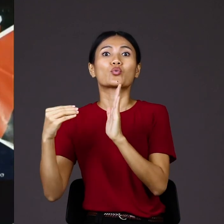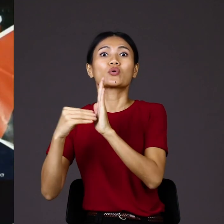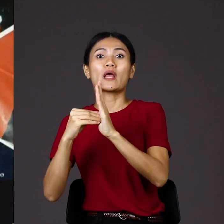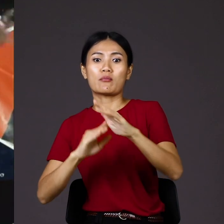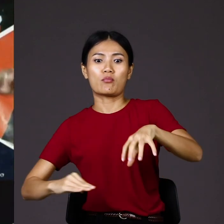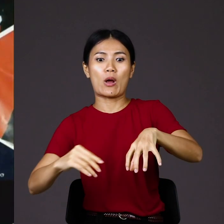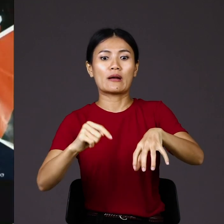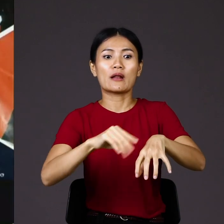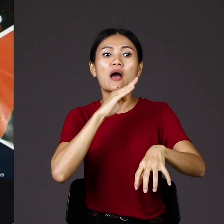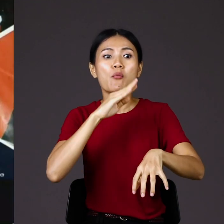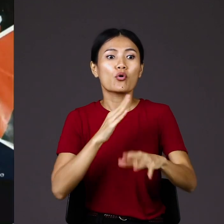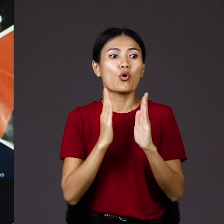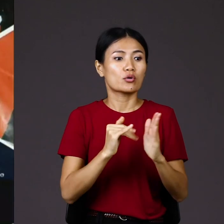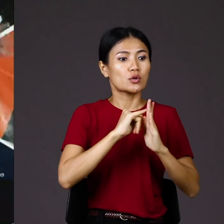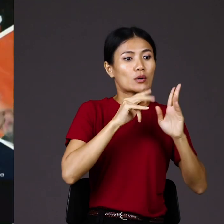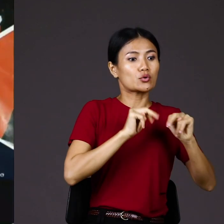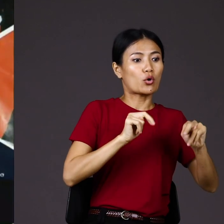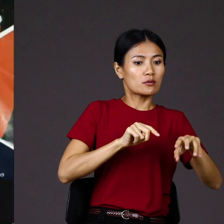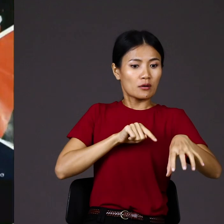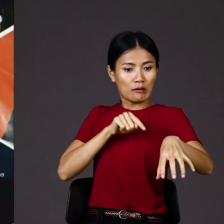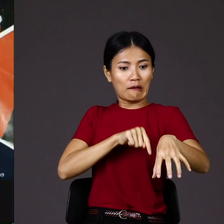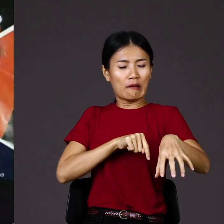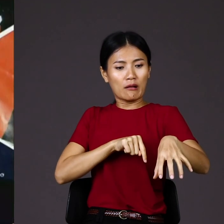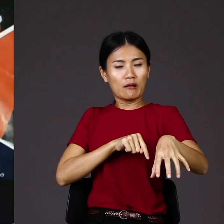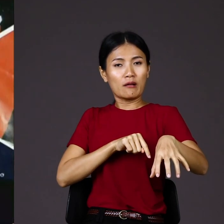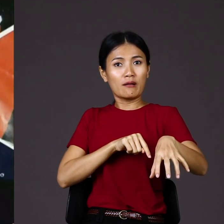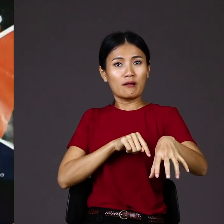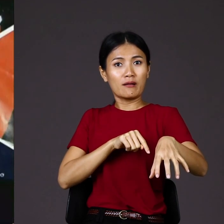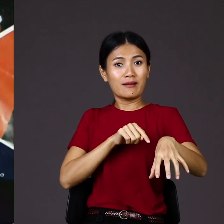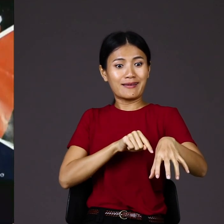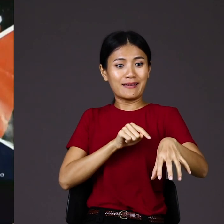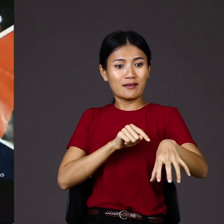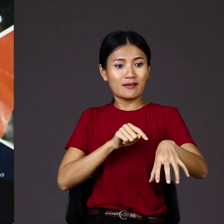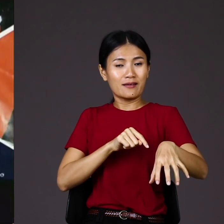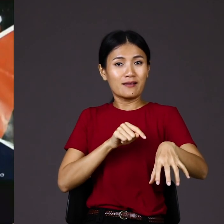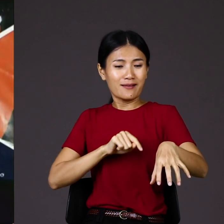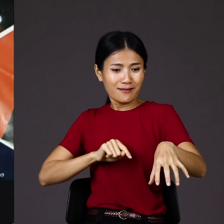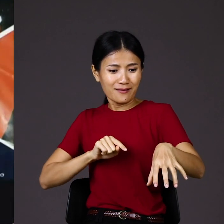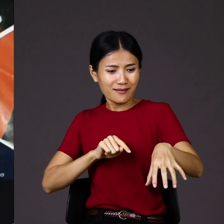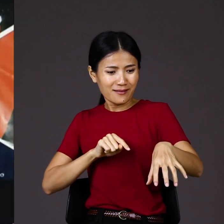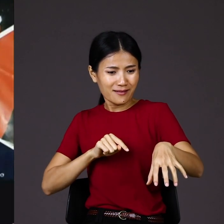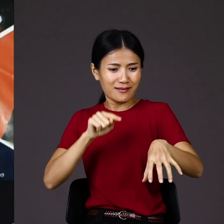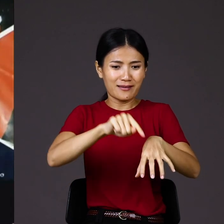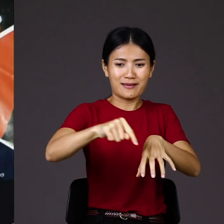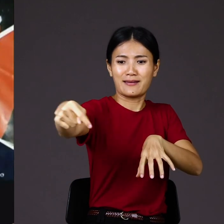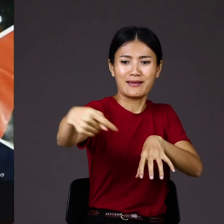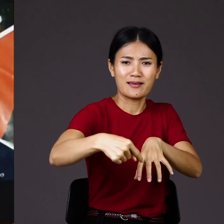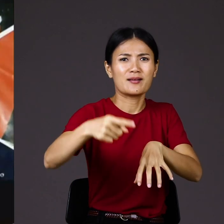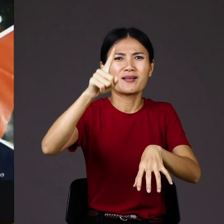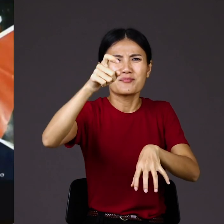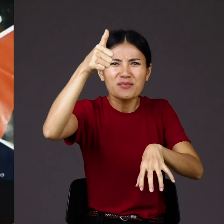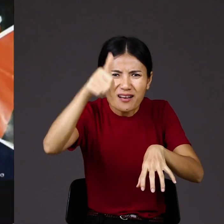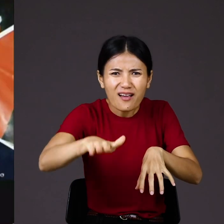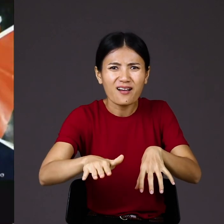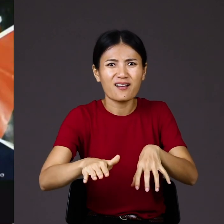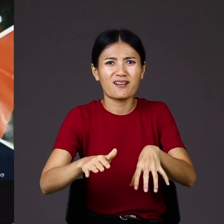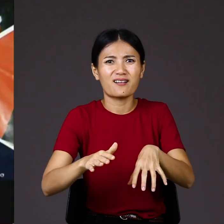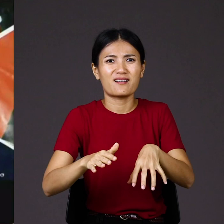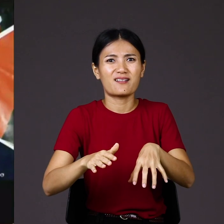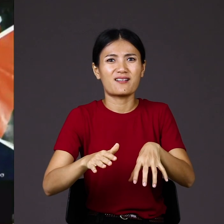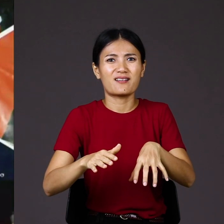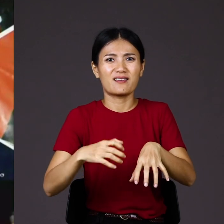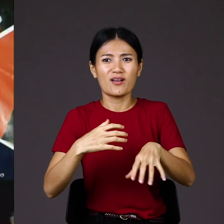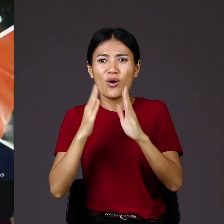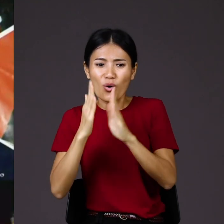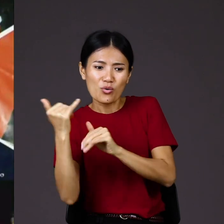ต่คนนนทบุรีที่อยู่ทางทิศใต้ของเกาะทิศตะวันตกของเกาะมันเข้าไม่ได้อยากจะเปิดเส้นทางใหม่จากชุมช